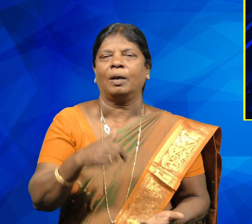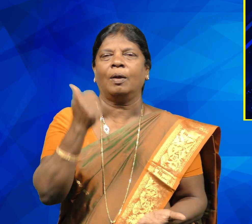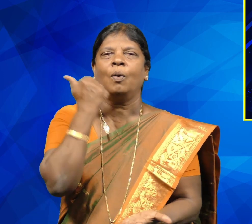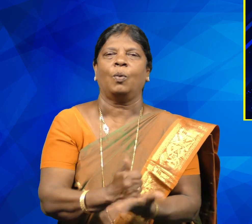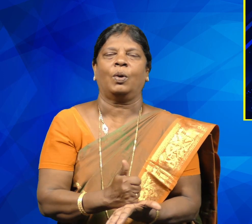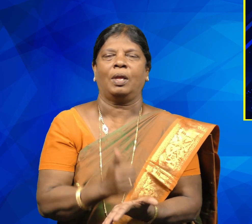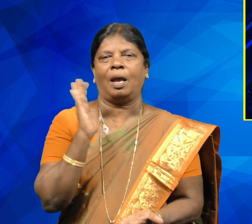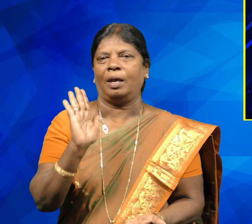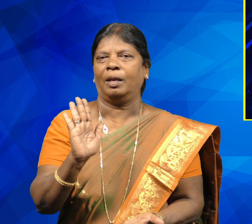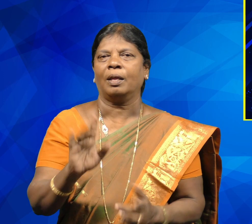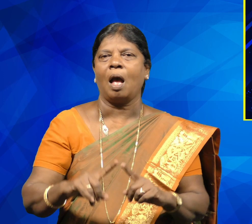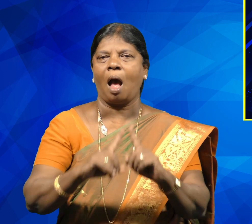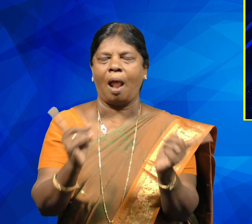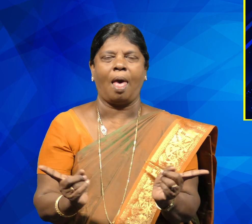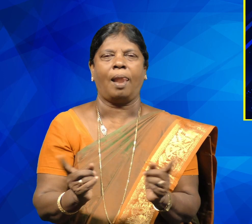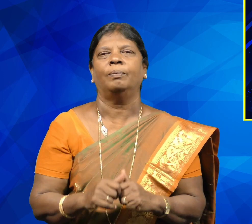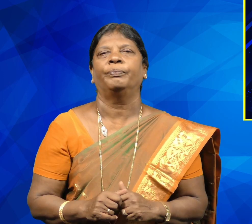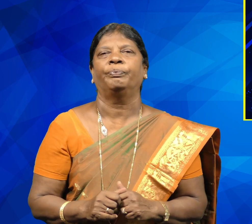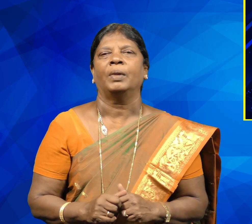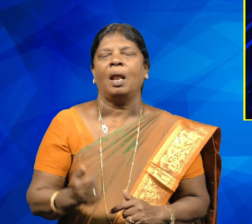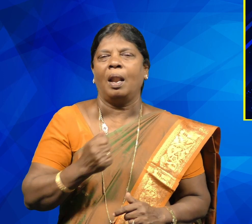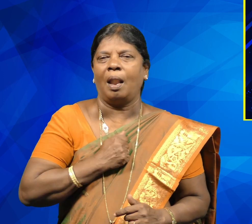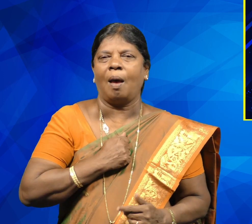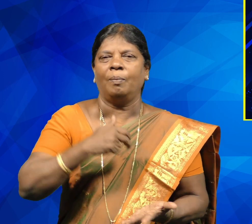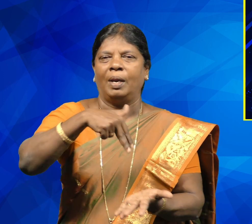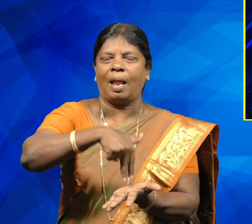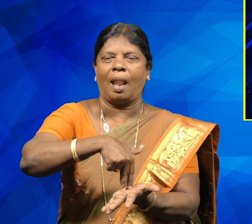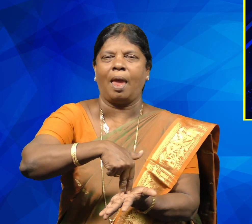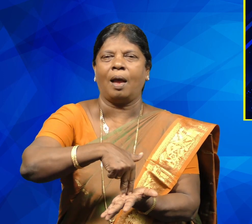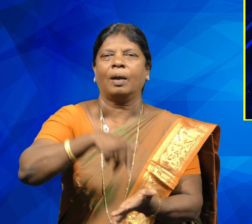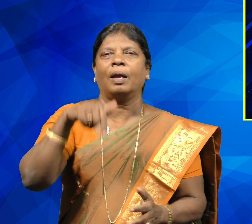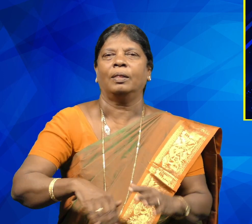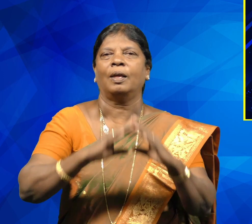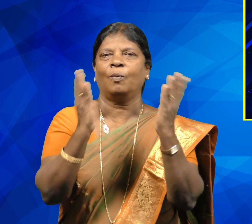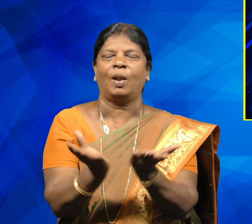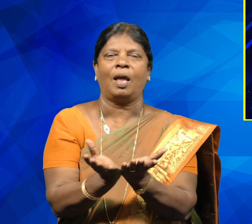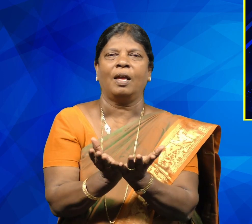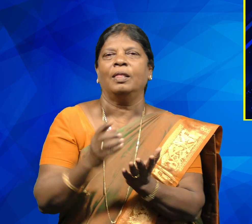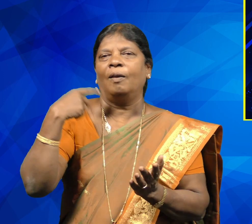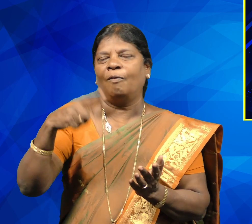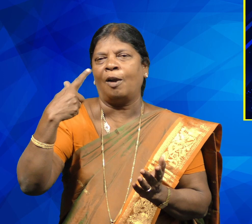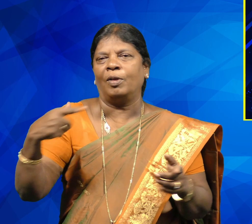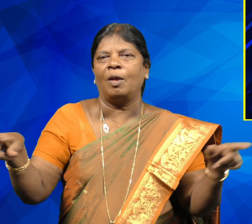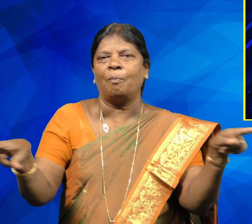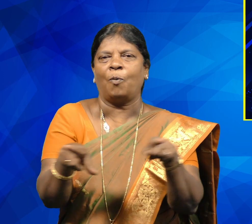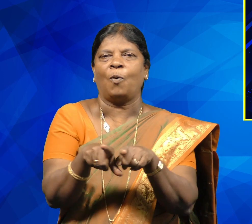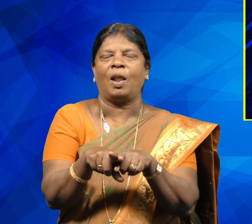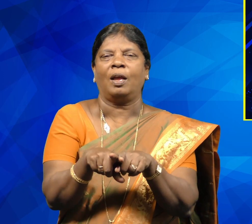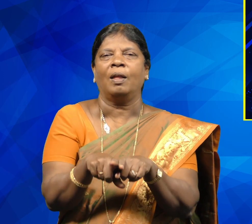நமக்கு உறுதிப்படுகிறது. ஆனாலும் தான் நிலையாக இந்த உலகில் வாழப்போவதை